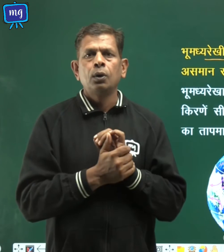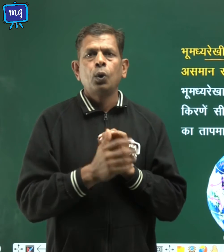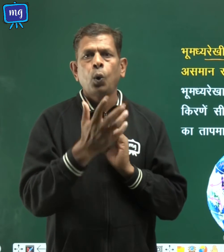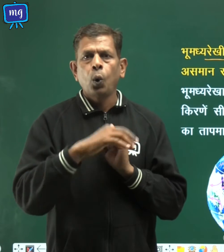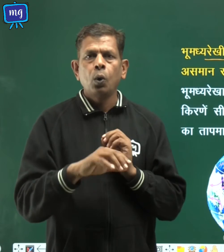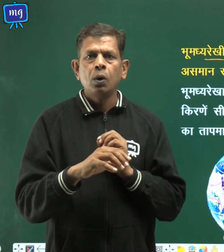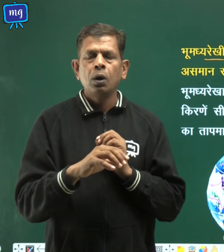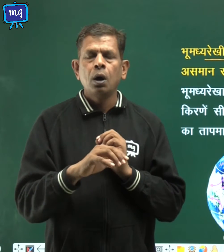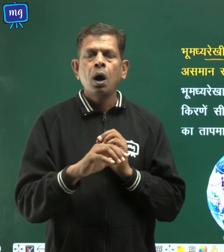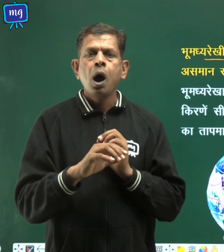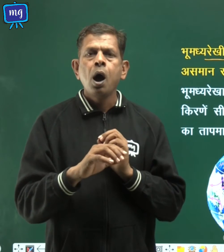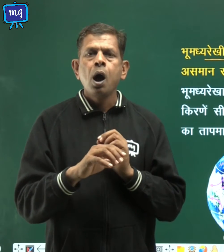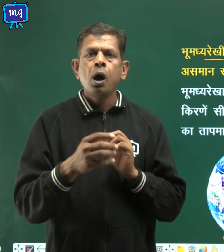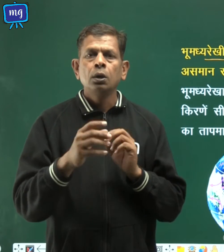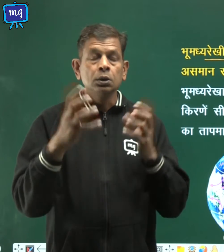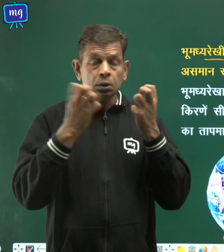और ध्रुवीय क्षेत्रों का